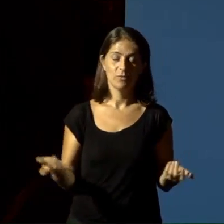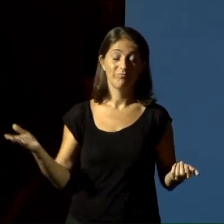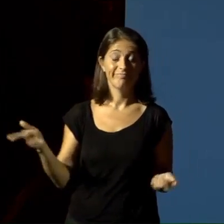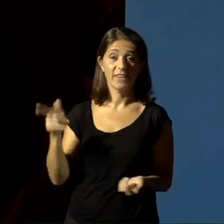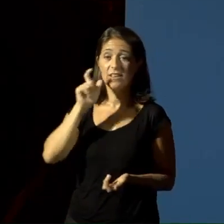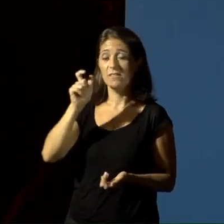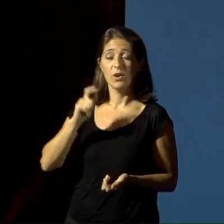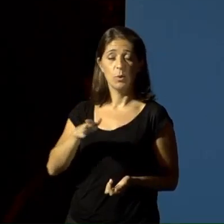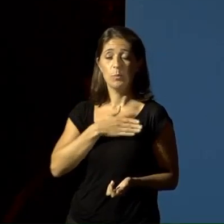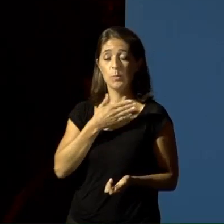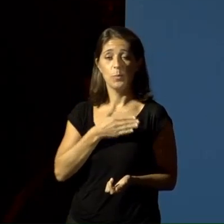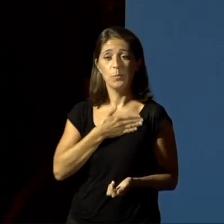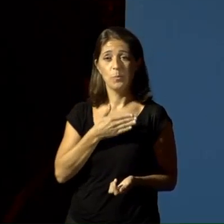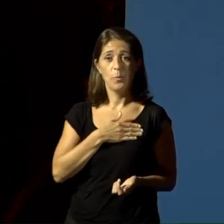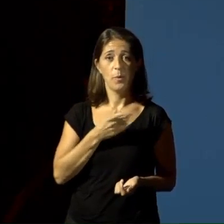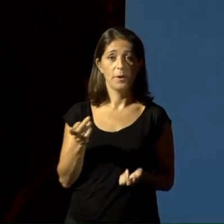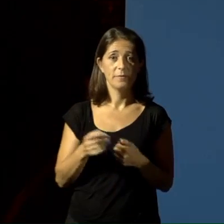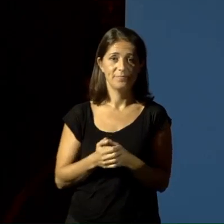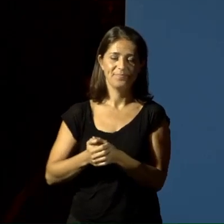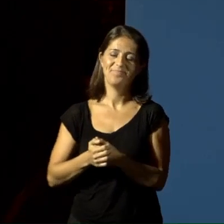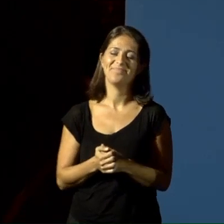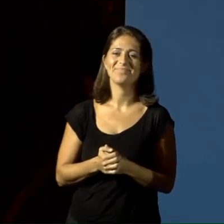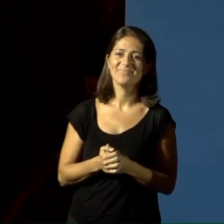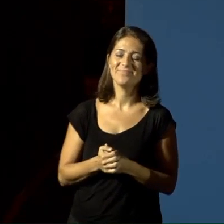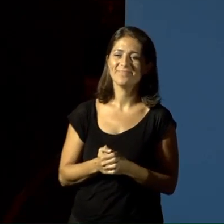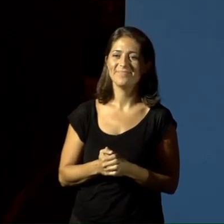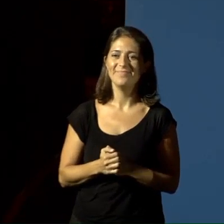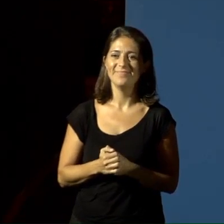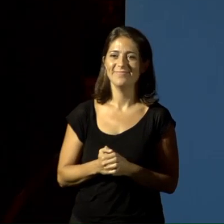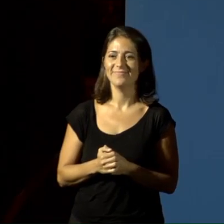Feijóo, Cibrán o castizo.